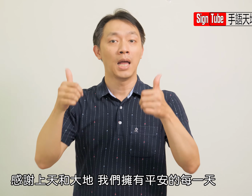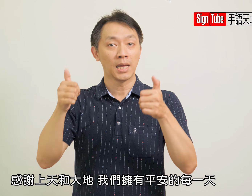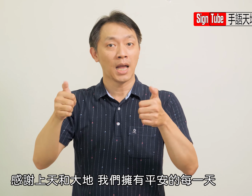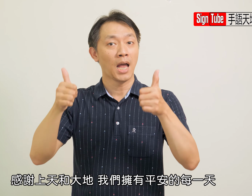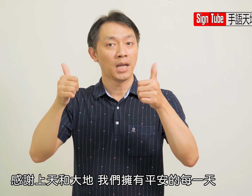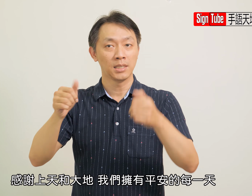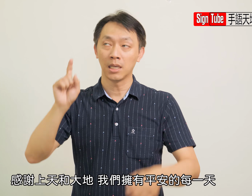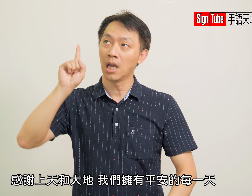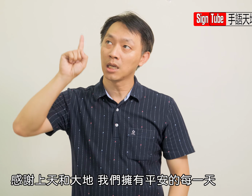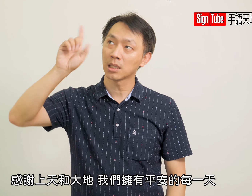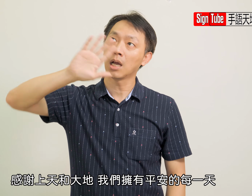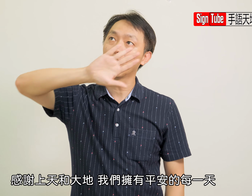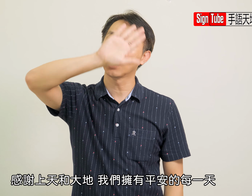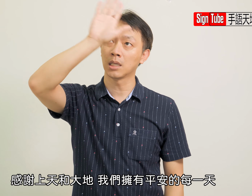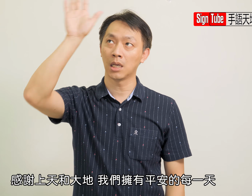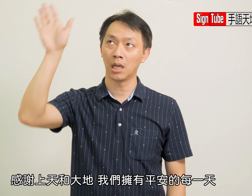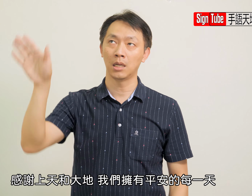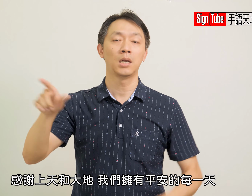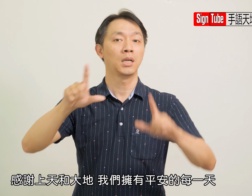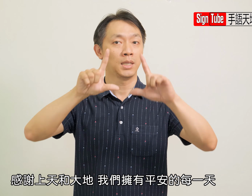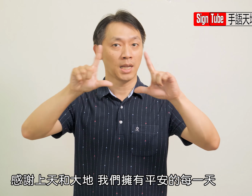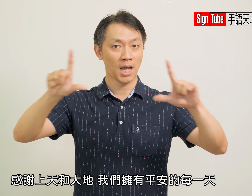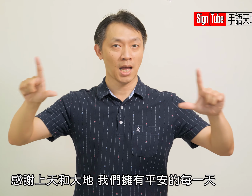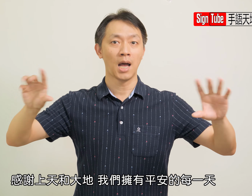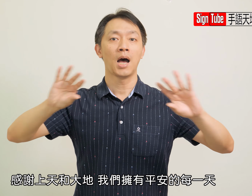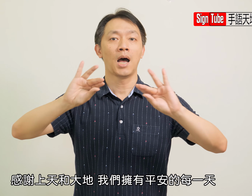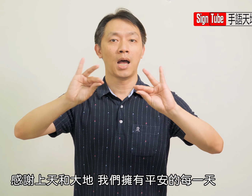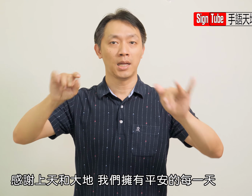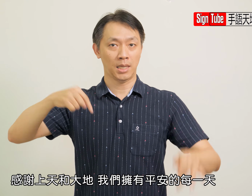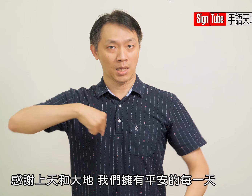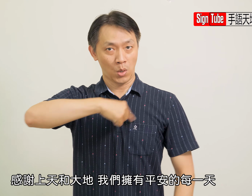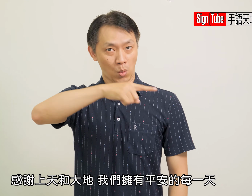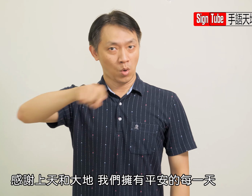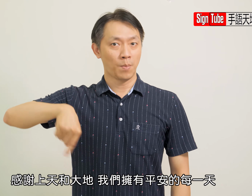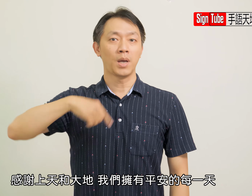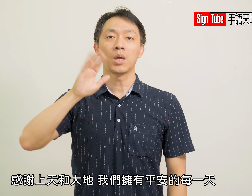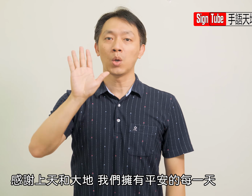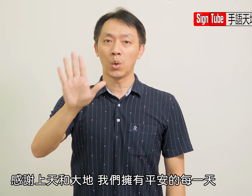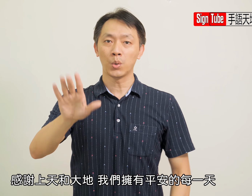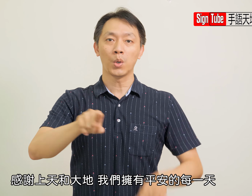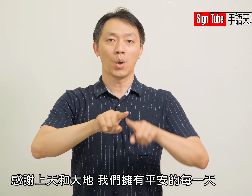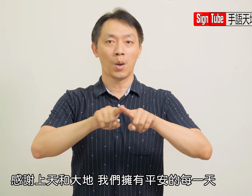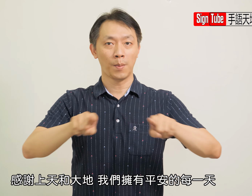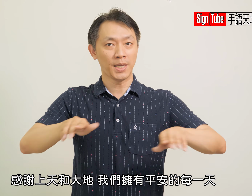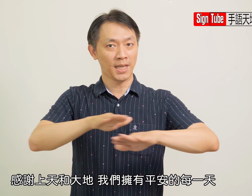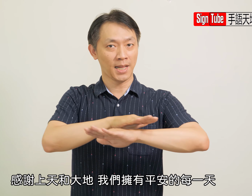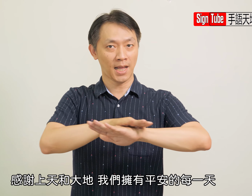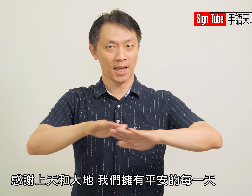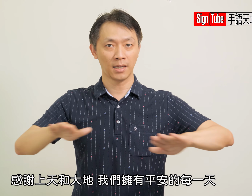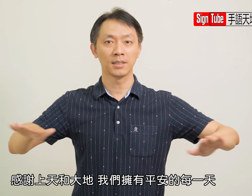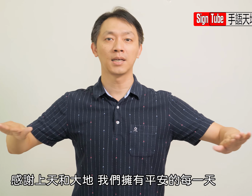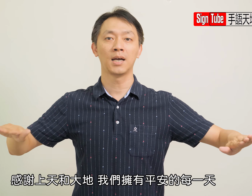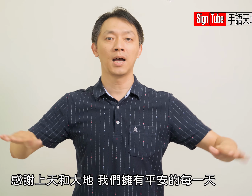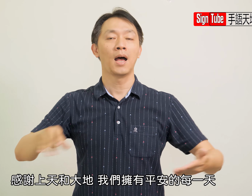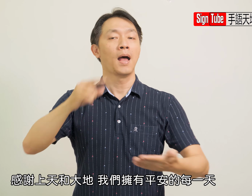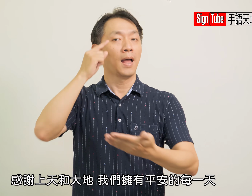感谢上天和大地，我们拥有平安的